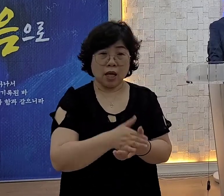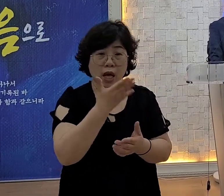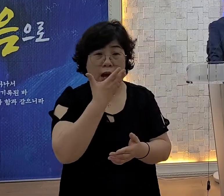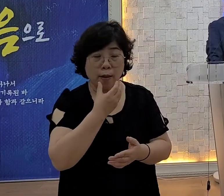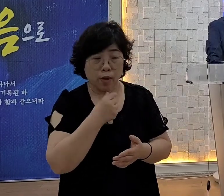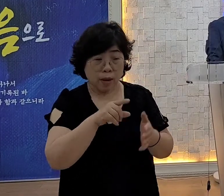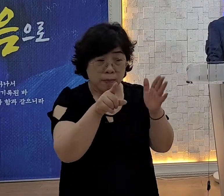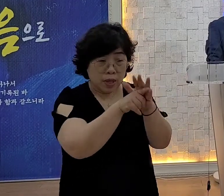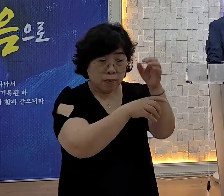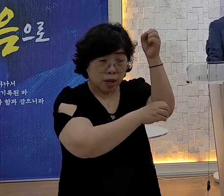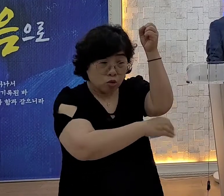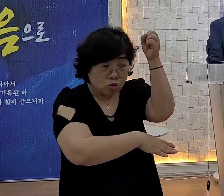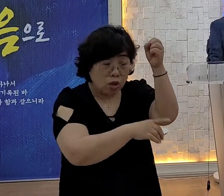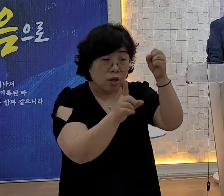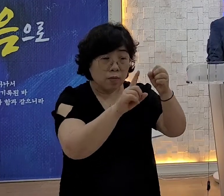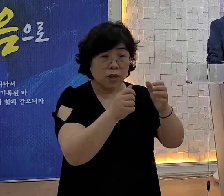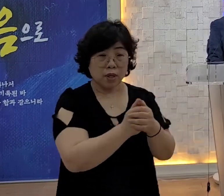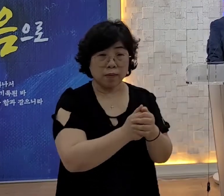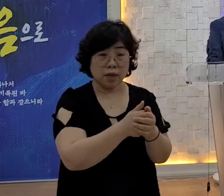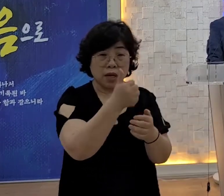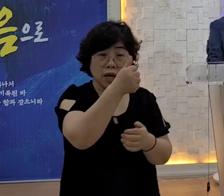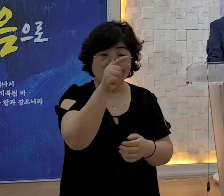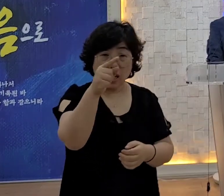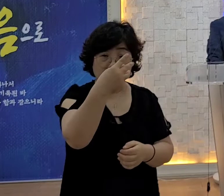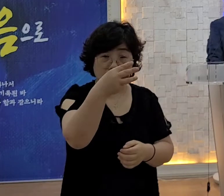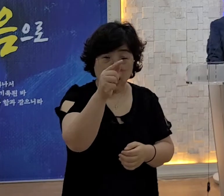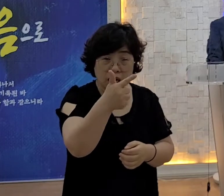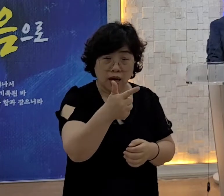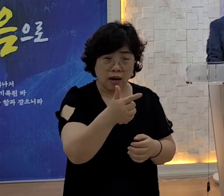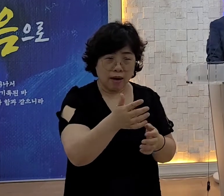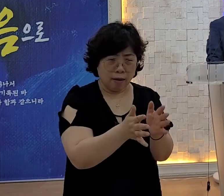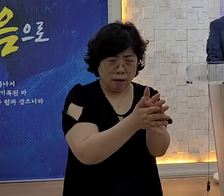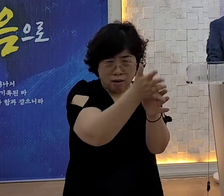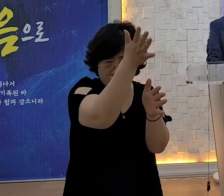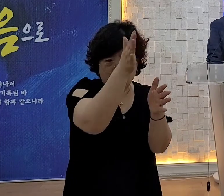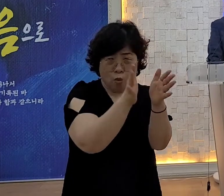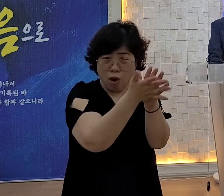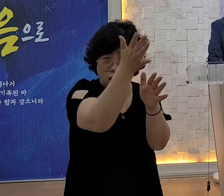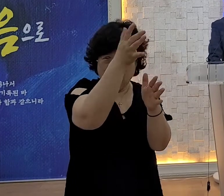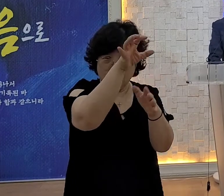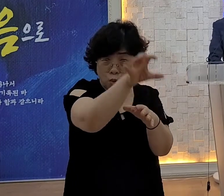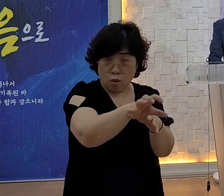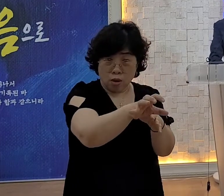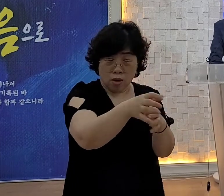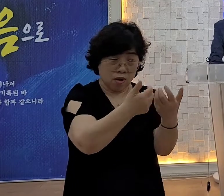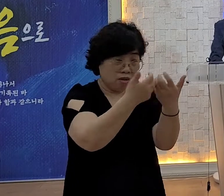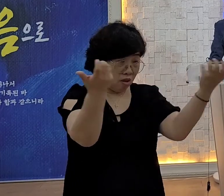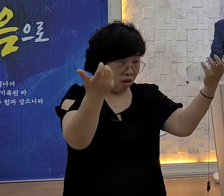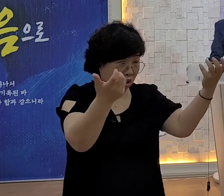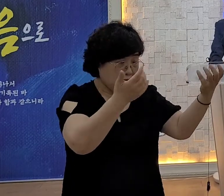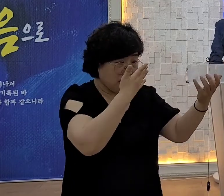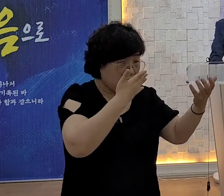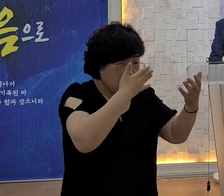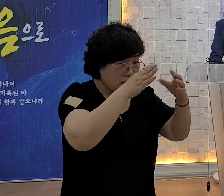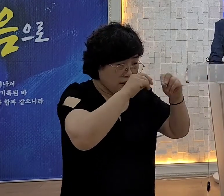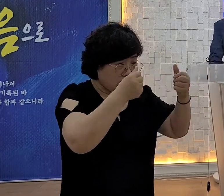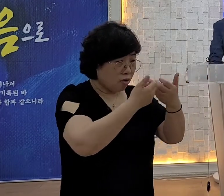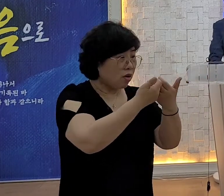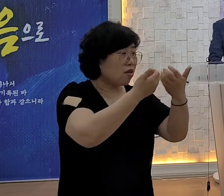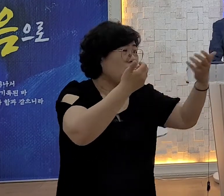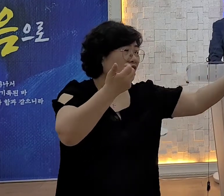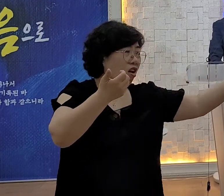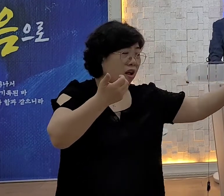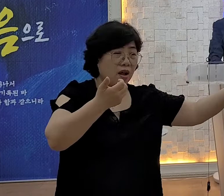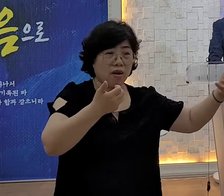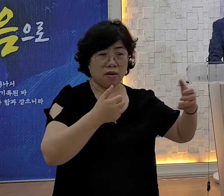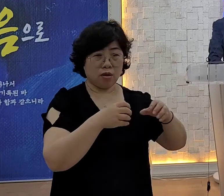되는데 그런 하란에서 약속을 믿고 가나안 땅으로 출발한 인생 대처럼